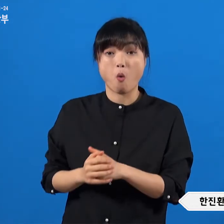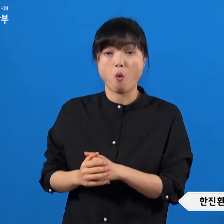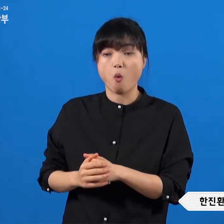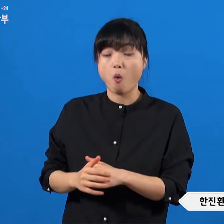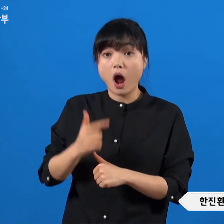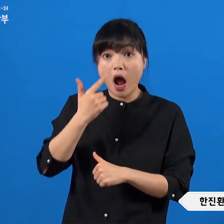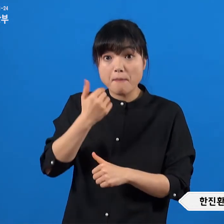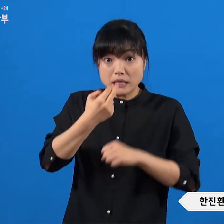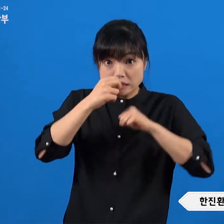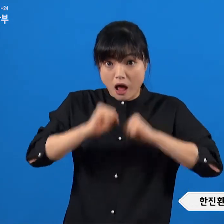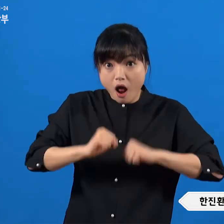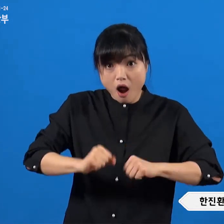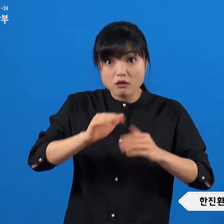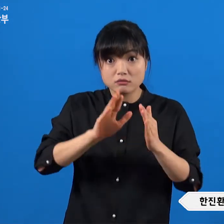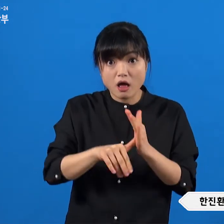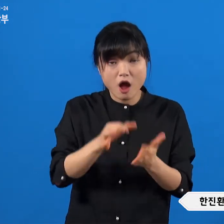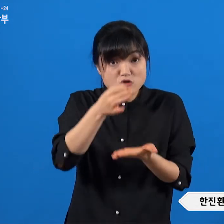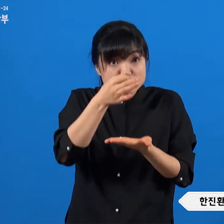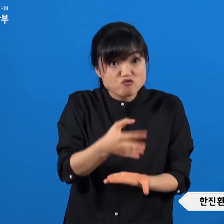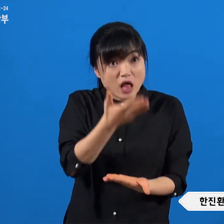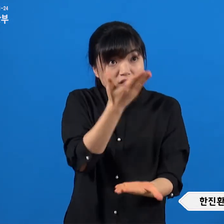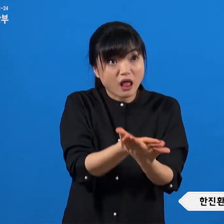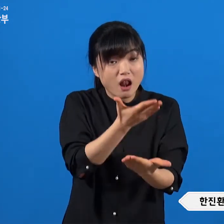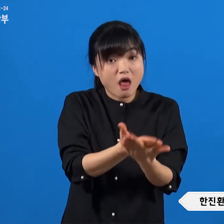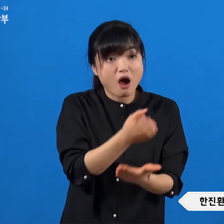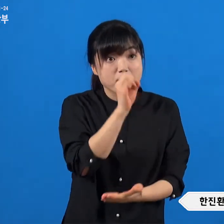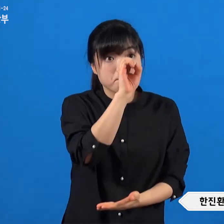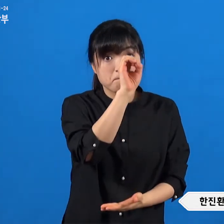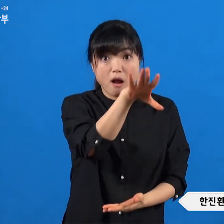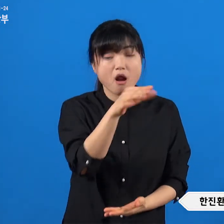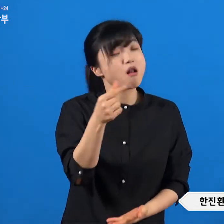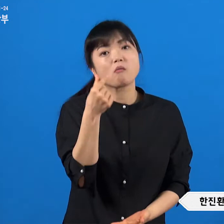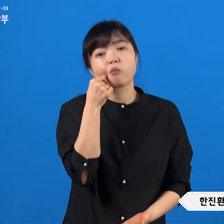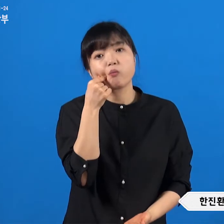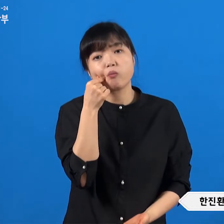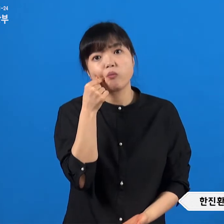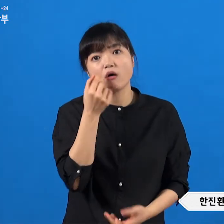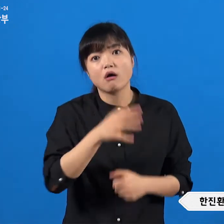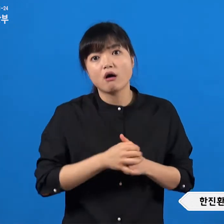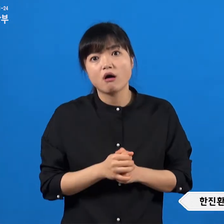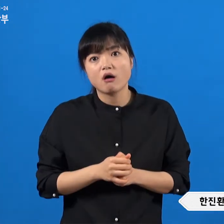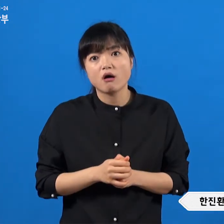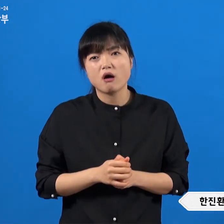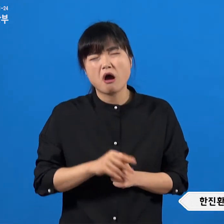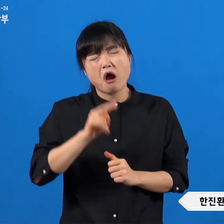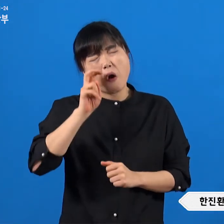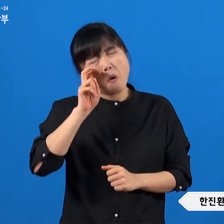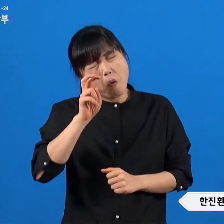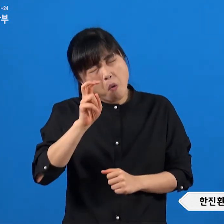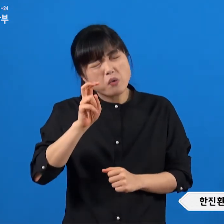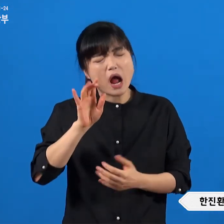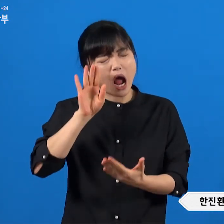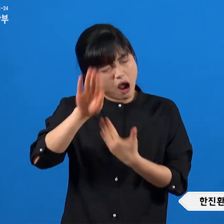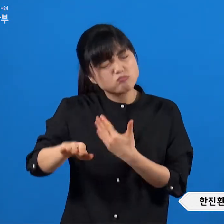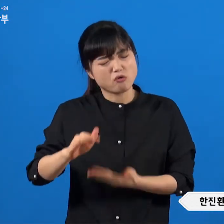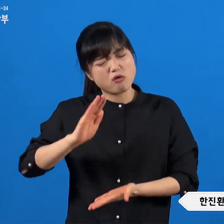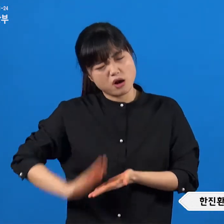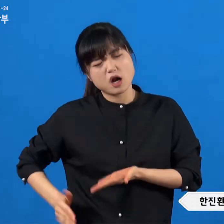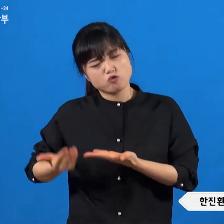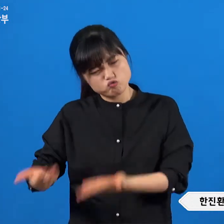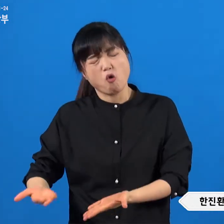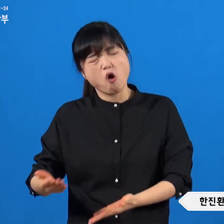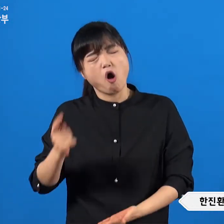아버지가 살아계신데 유산을 상속받는 법이 없기 때문입니다. 혹시 서류상으로는 상속을 받는다